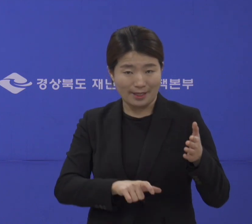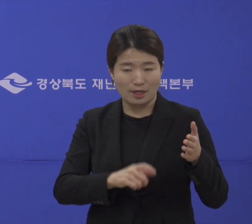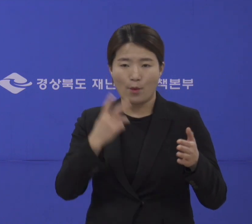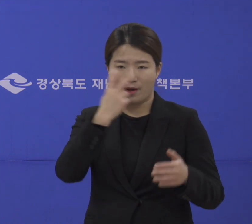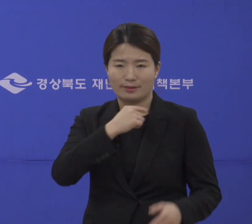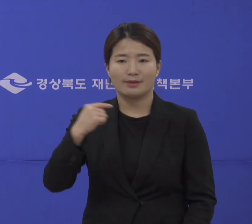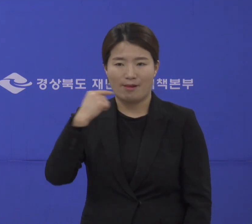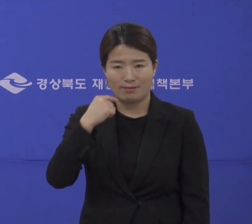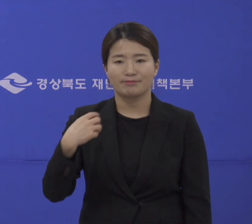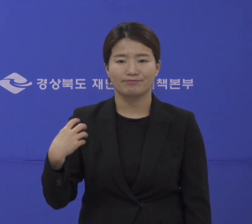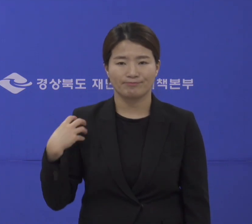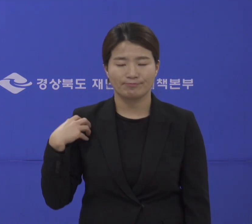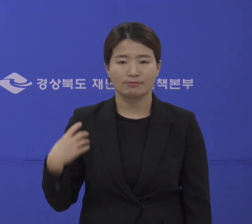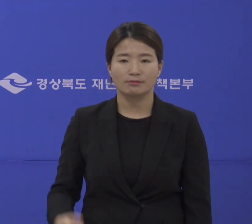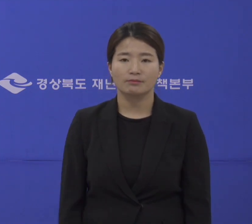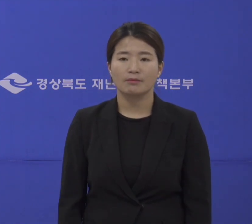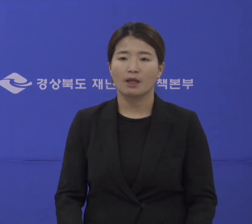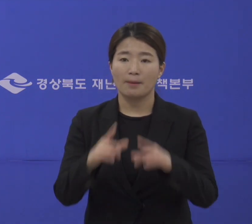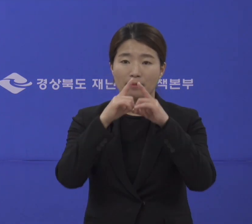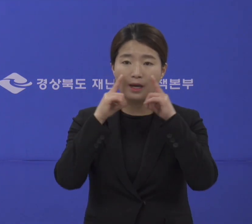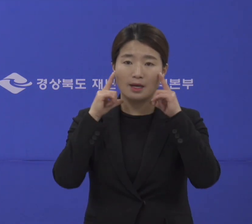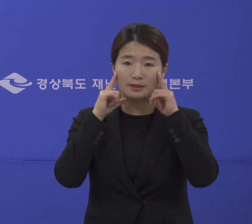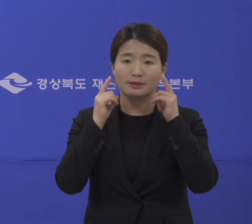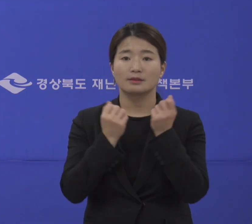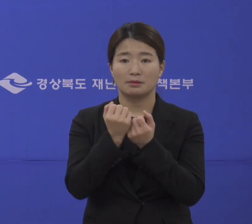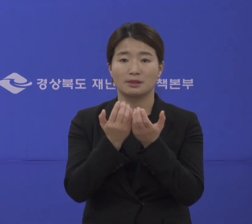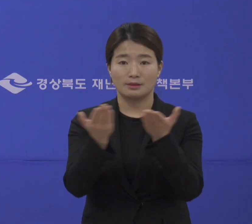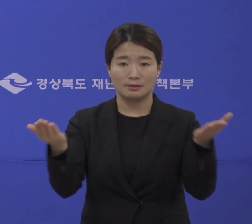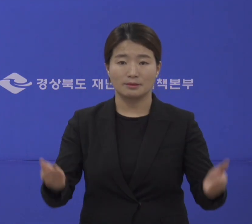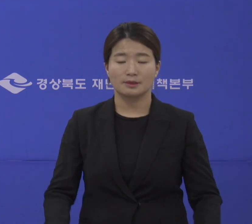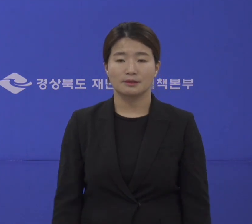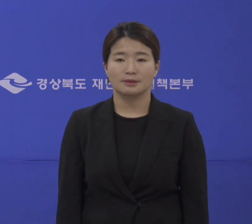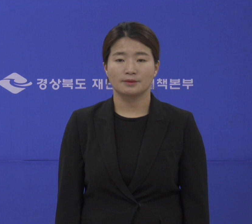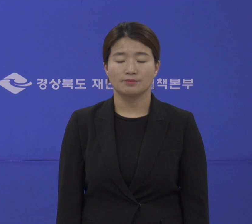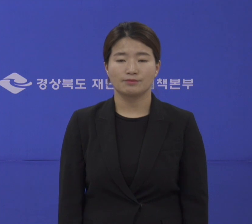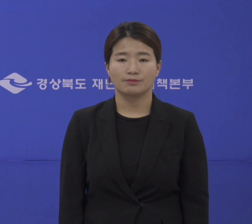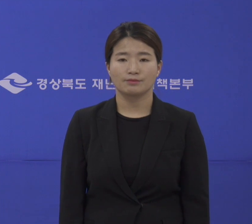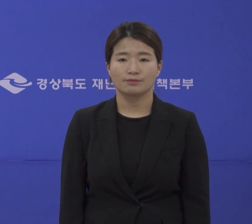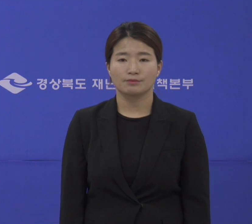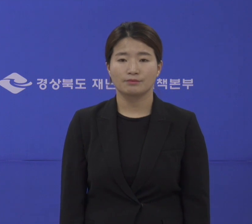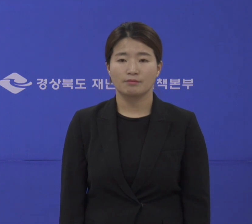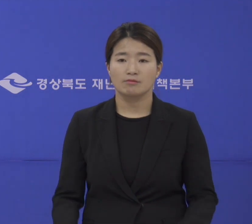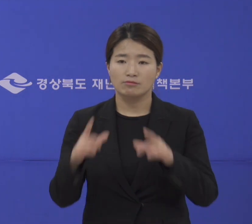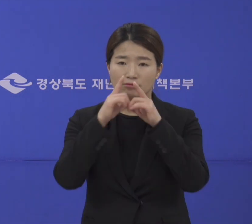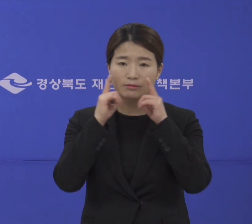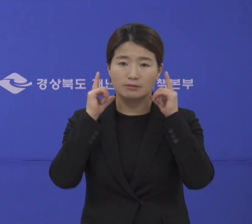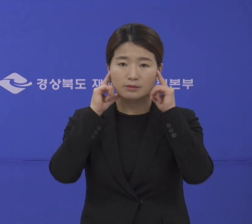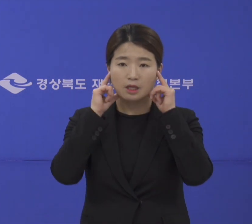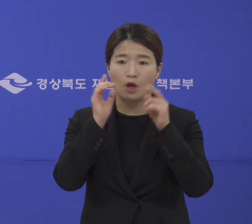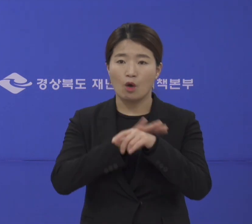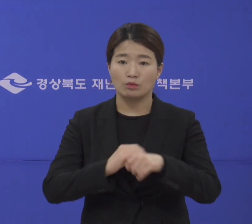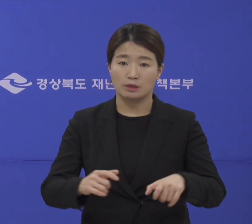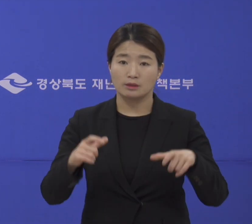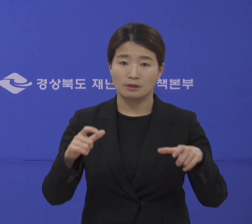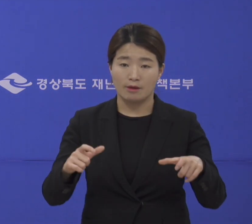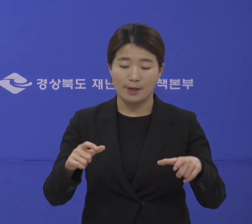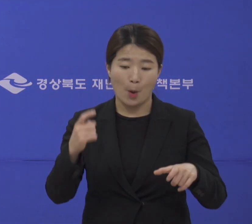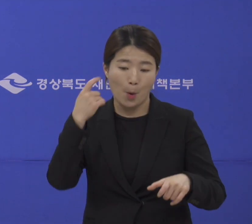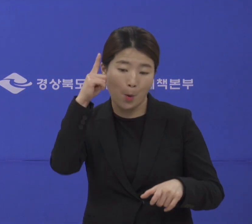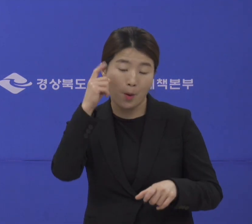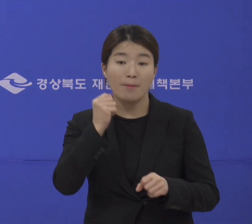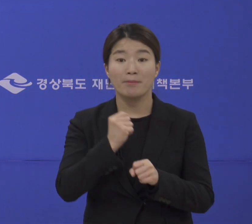말씀을 드립니다. 마스크에 대해서 좀 말씀드리겠습니다. 우리 마스크를 경상북도에서